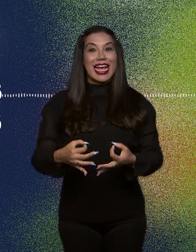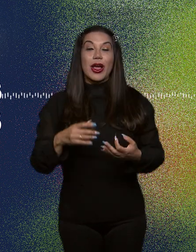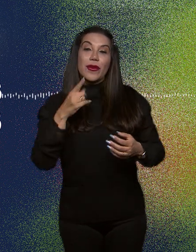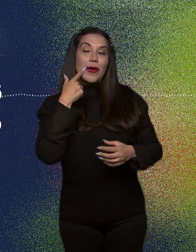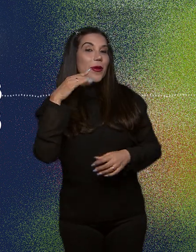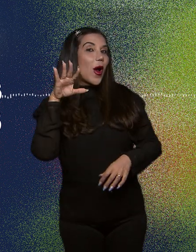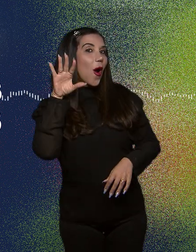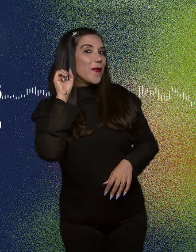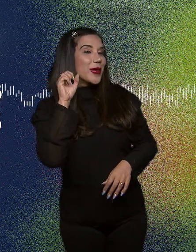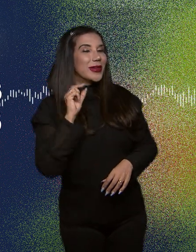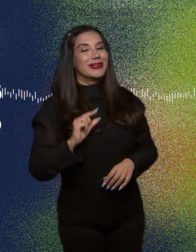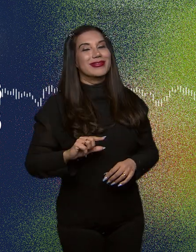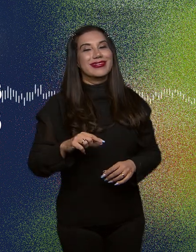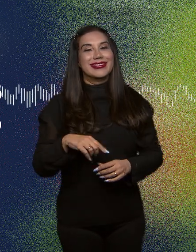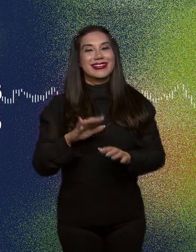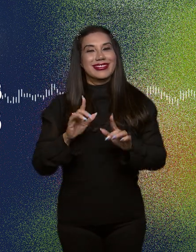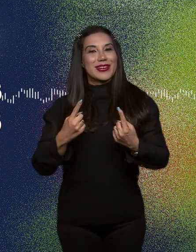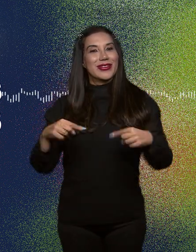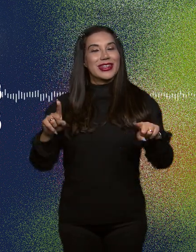um pedacinho.